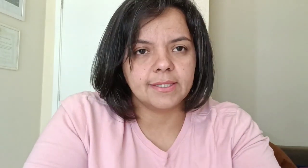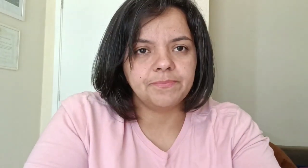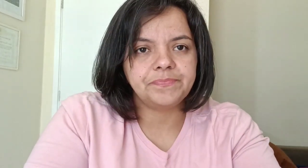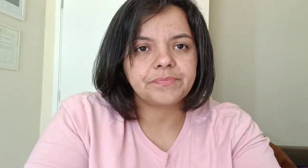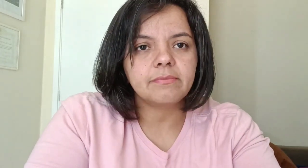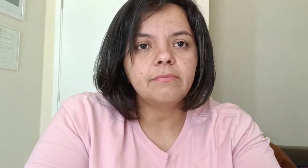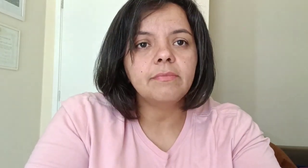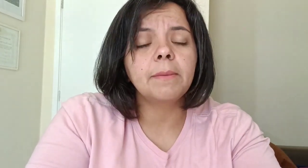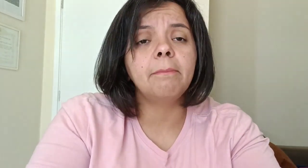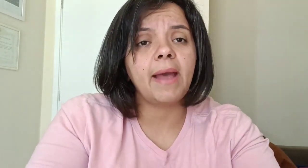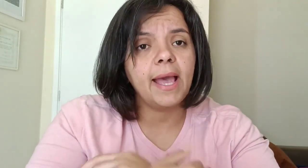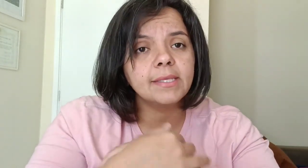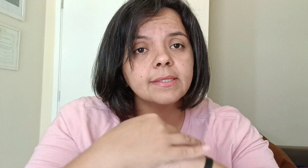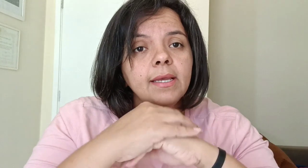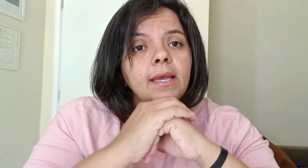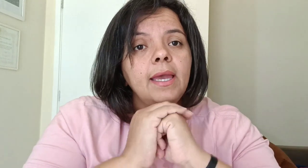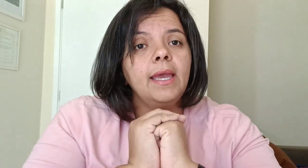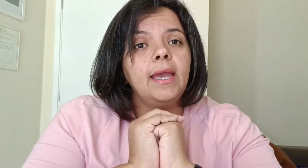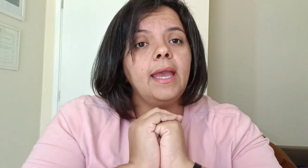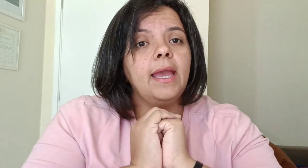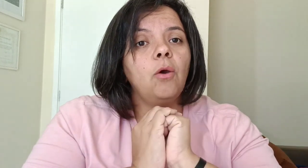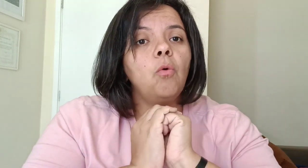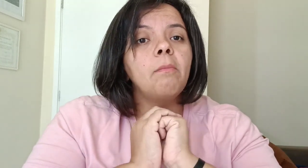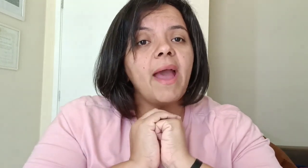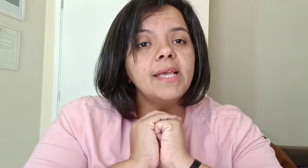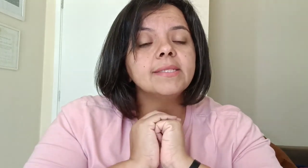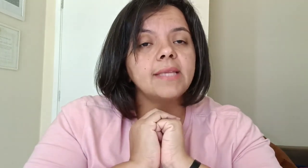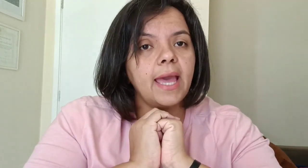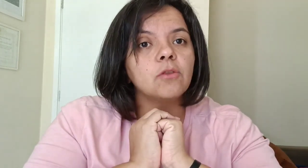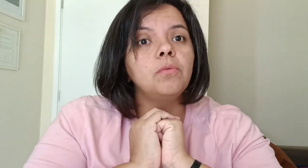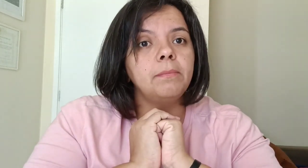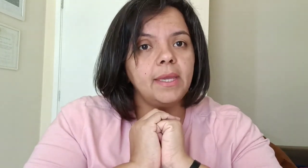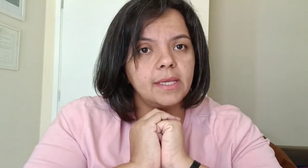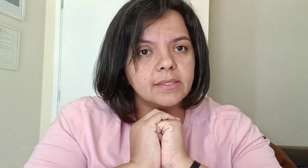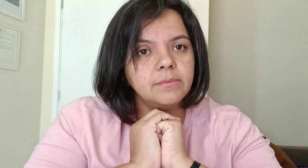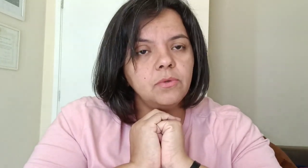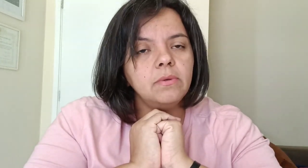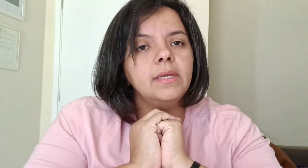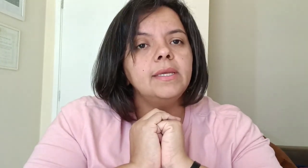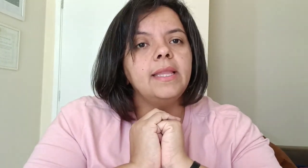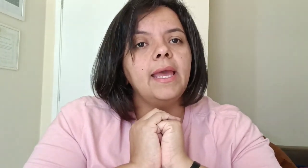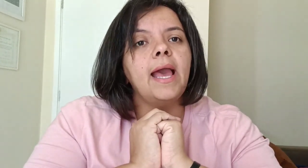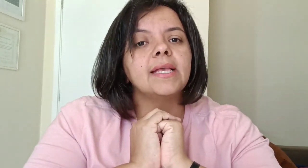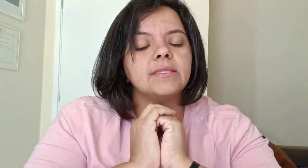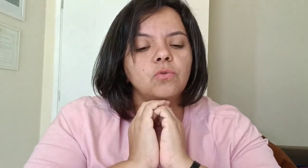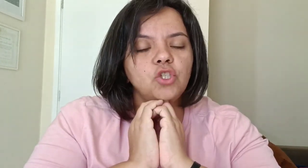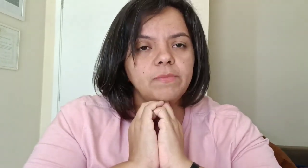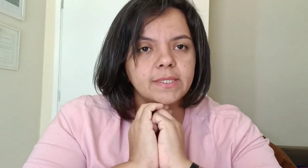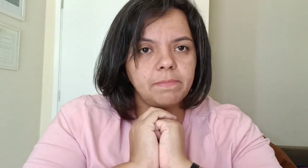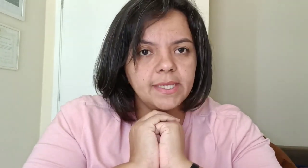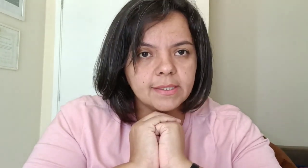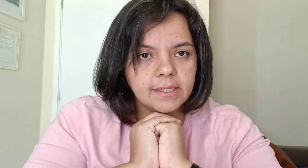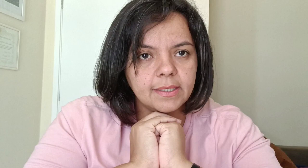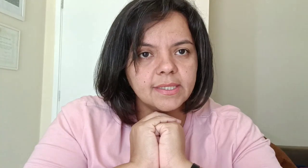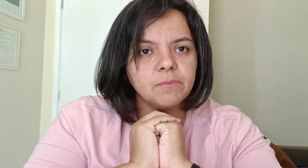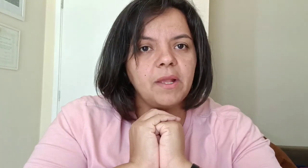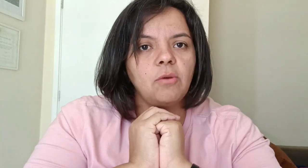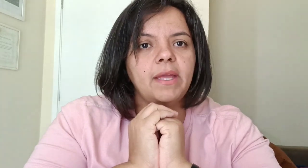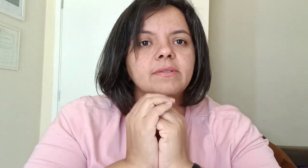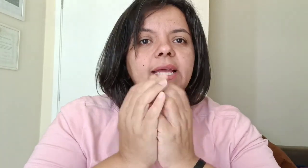vezes. Mas o mais certo mesmo, né, as últimas pesquisas, pelo menos